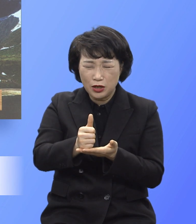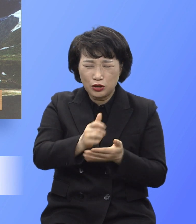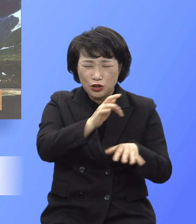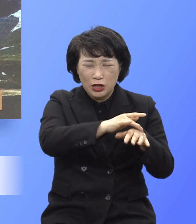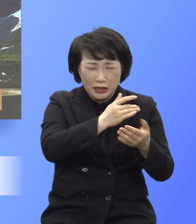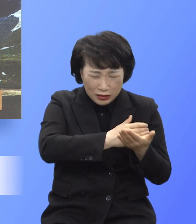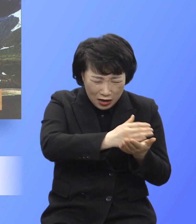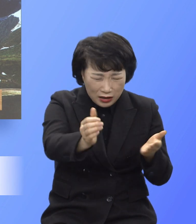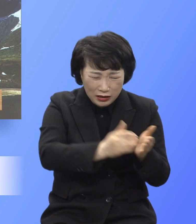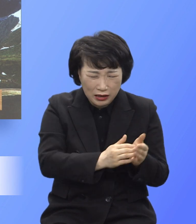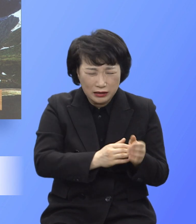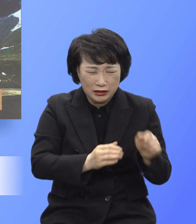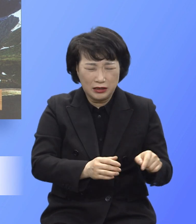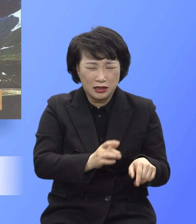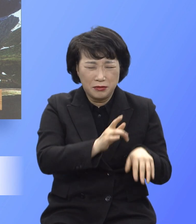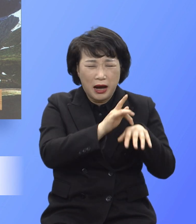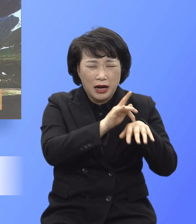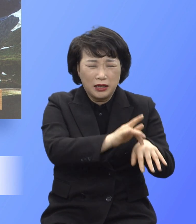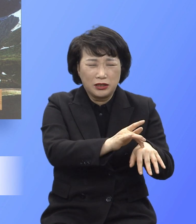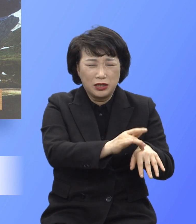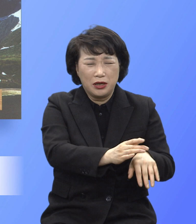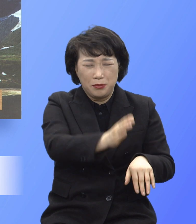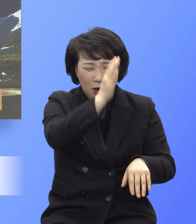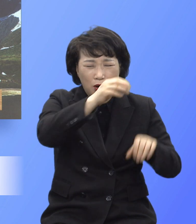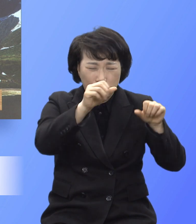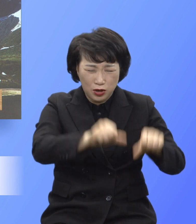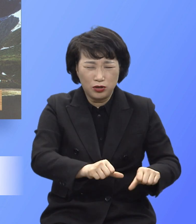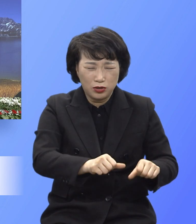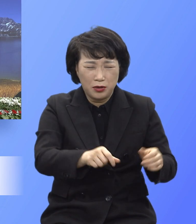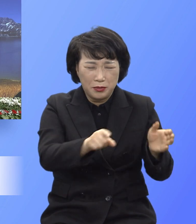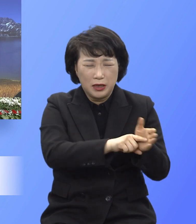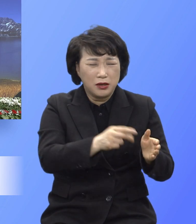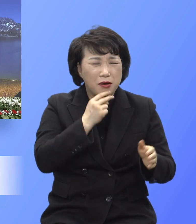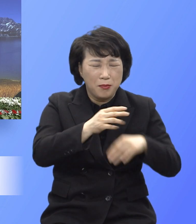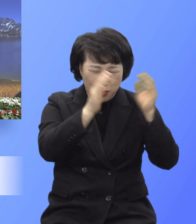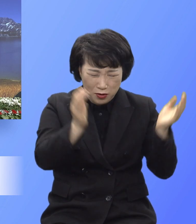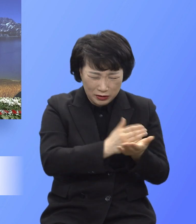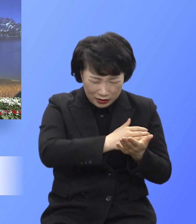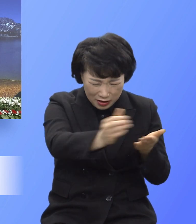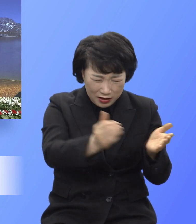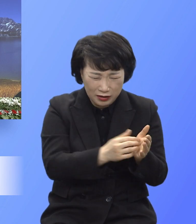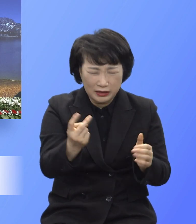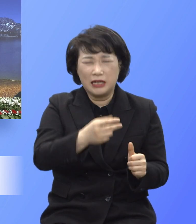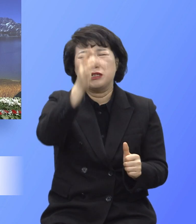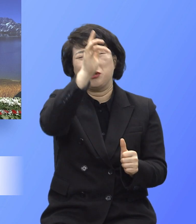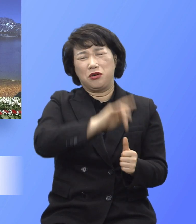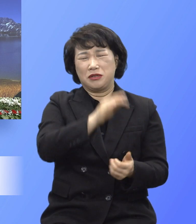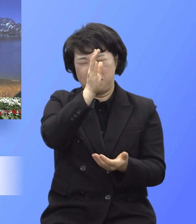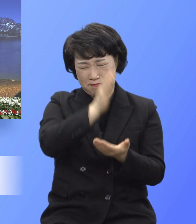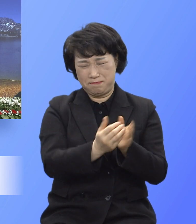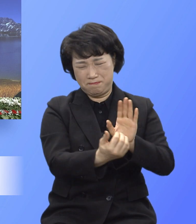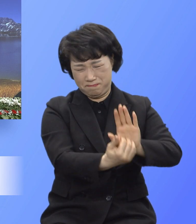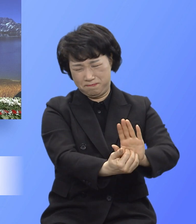떠나간 마귀 사단 질병 저주 불신앙은 다시 들어오지 못하게 하시고